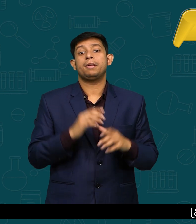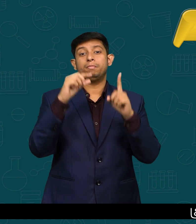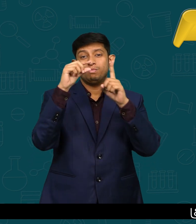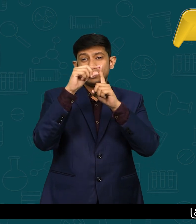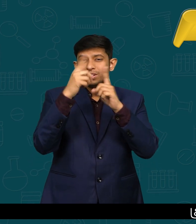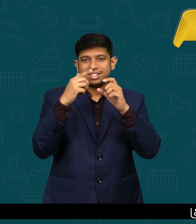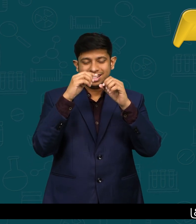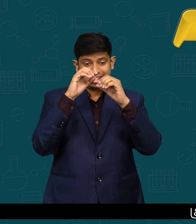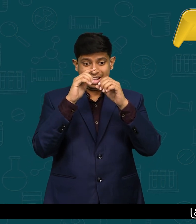ప్రోటాన్,